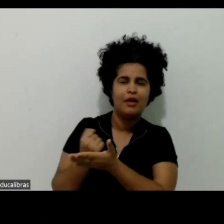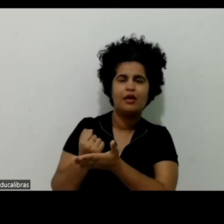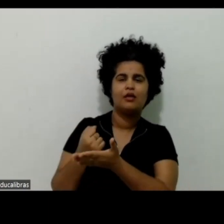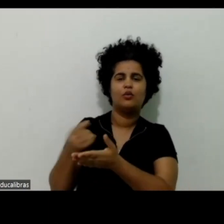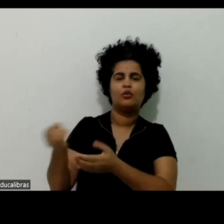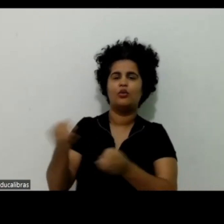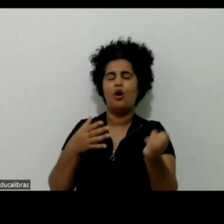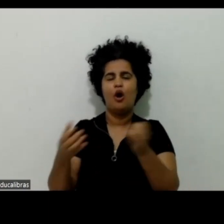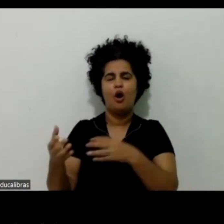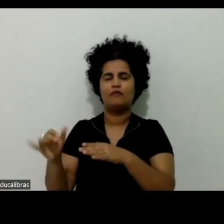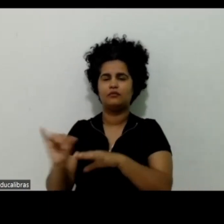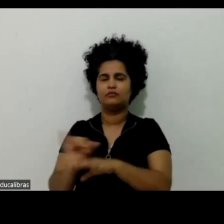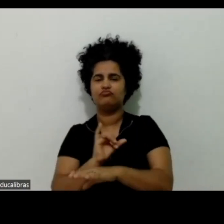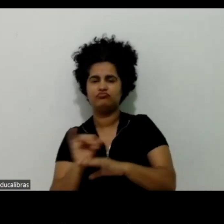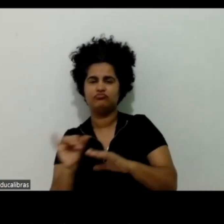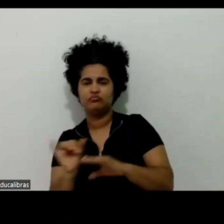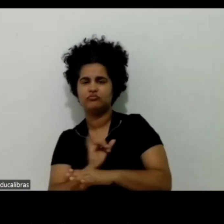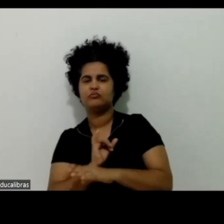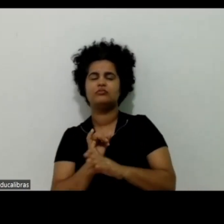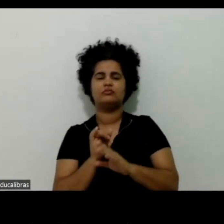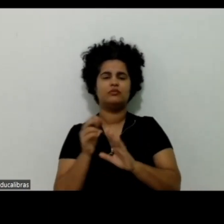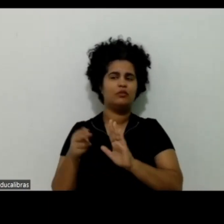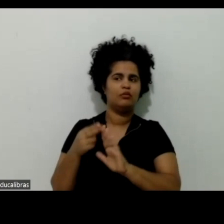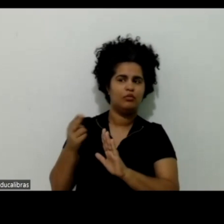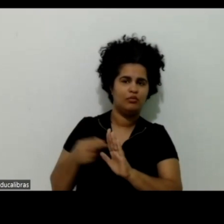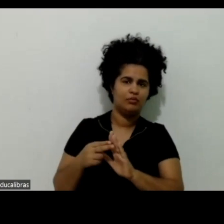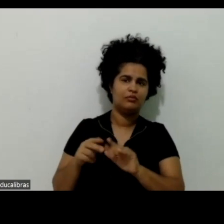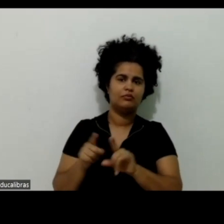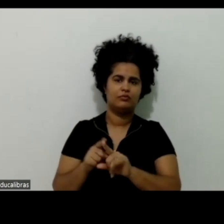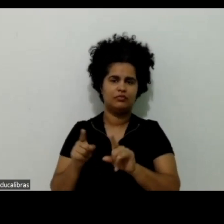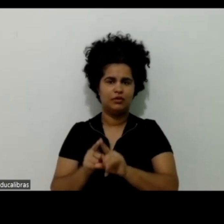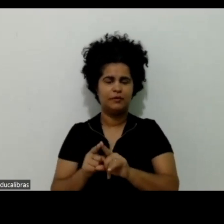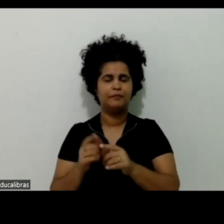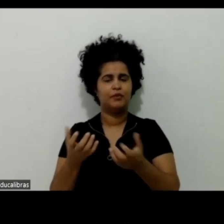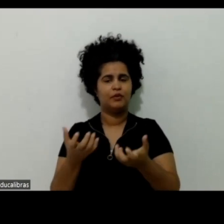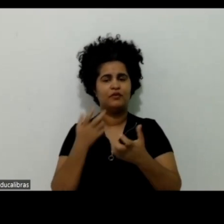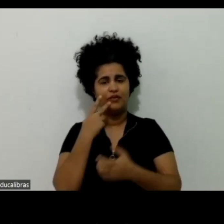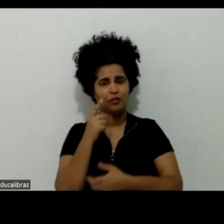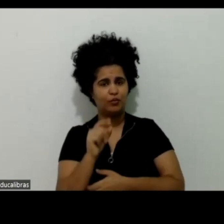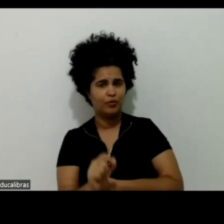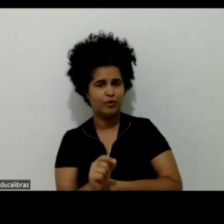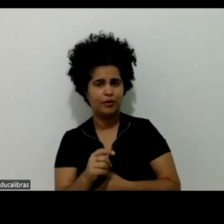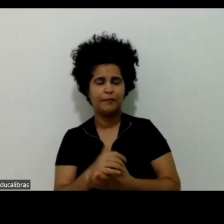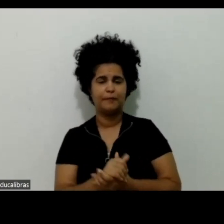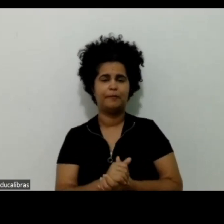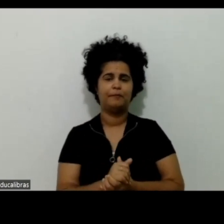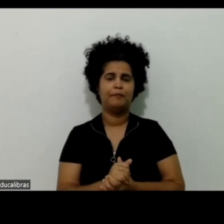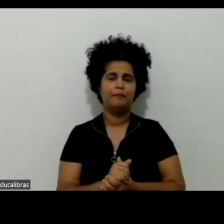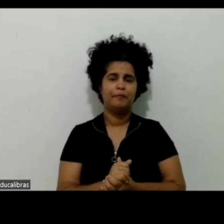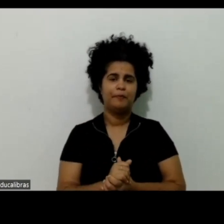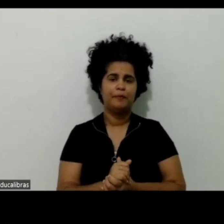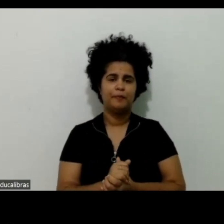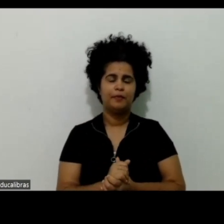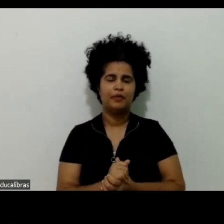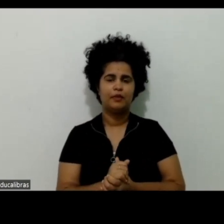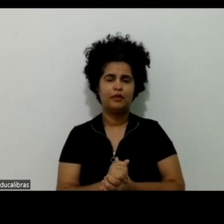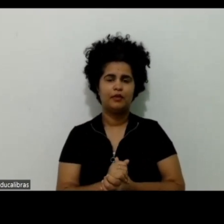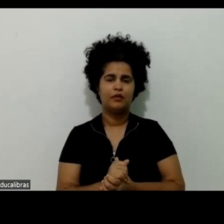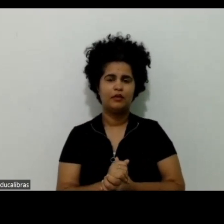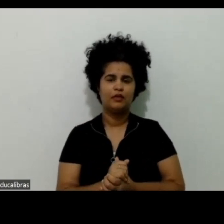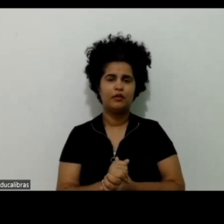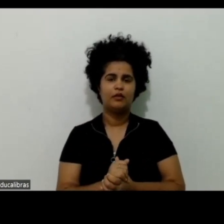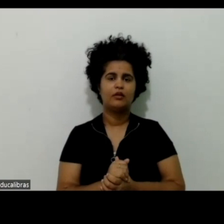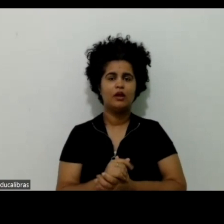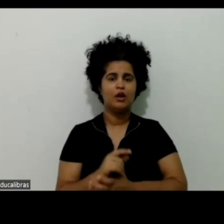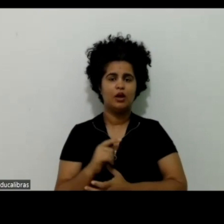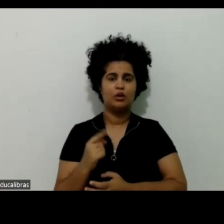técnicas, a própria nota do quesito caça-cor, enfim. Então, o que eu estou querendo dizer assim, olha, a gente avançou muito do ponto de vista do debate